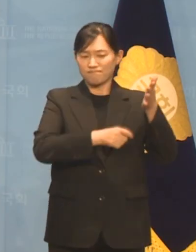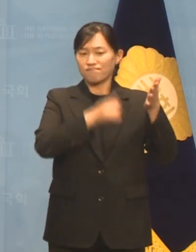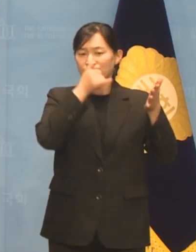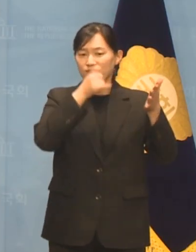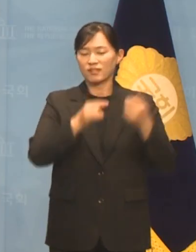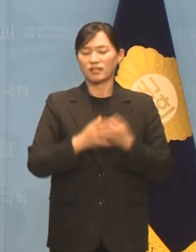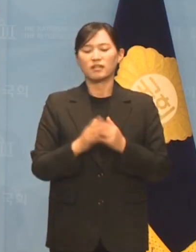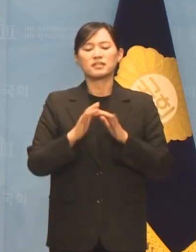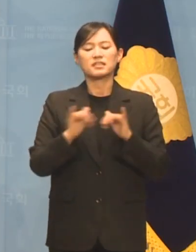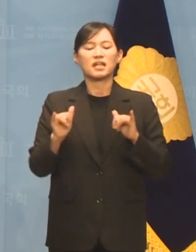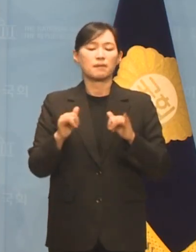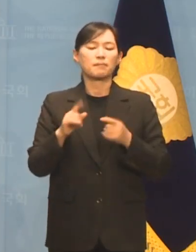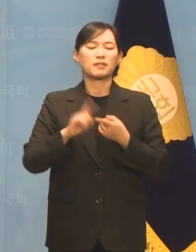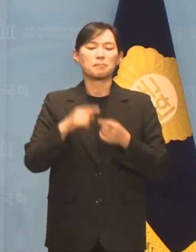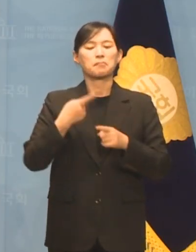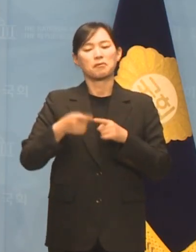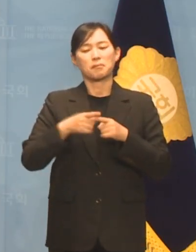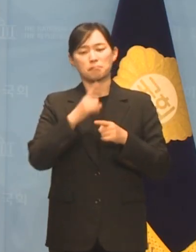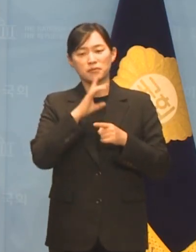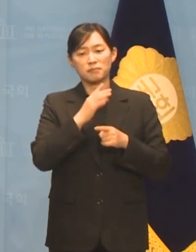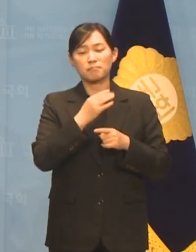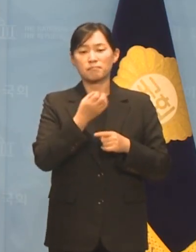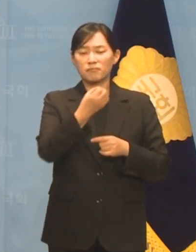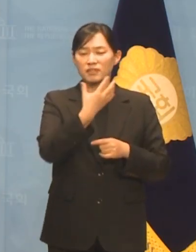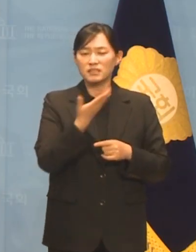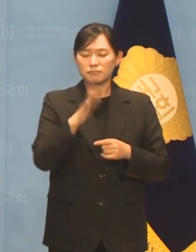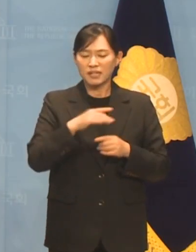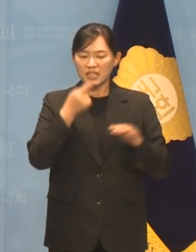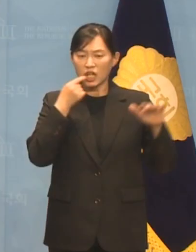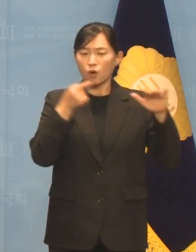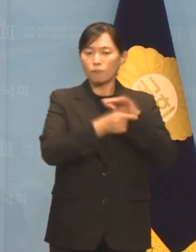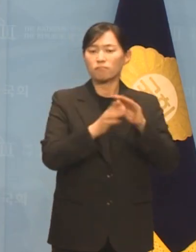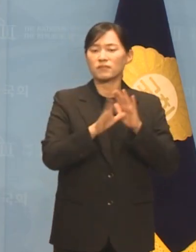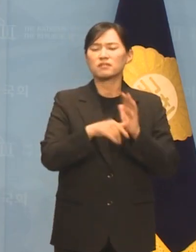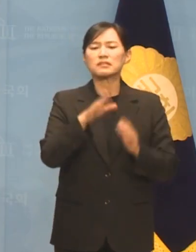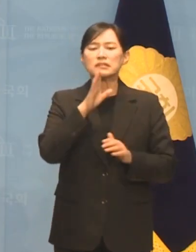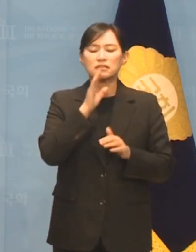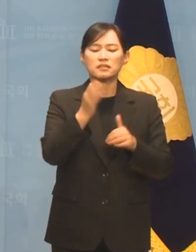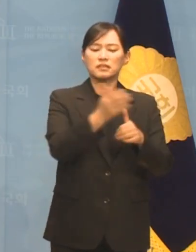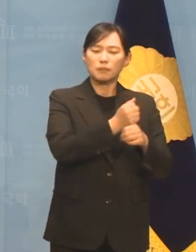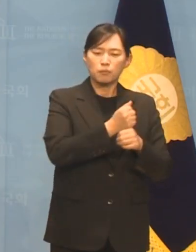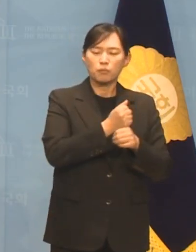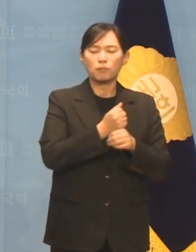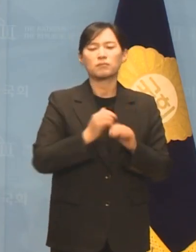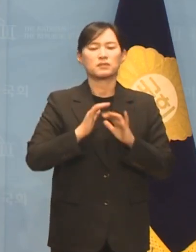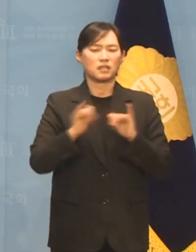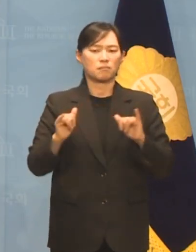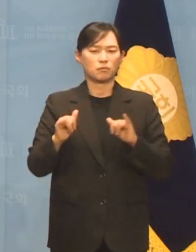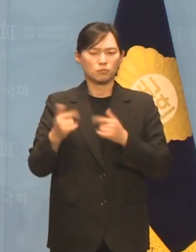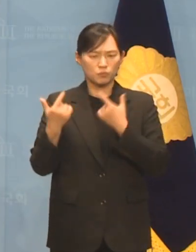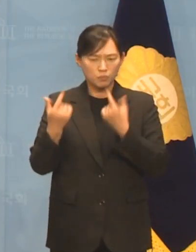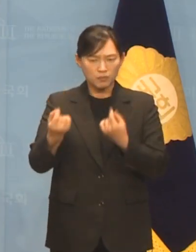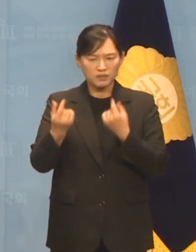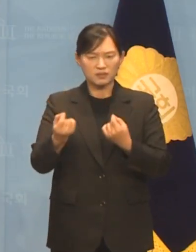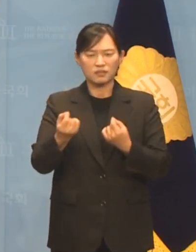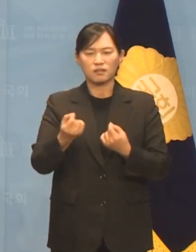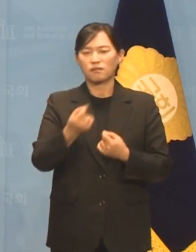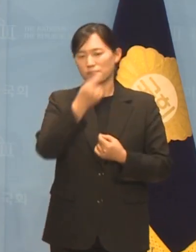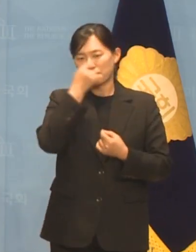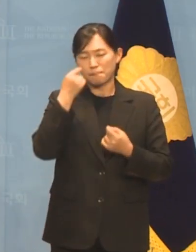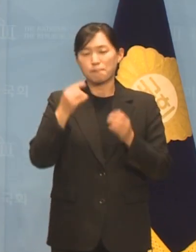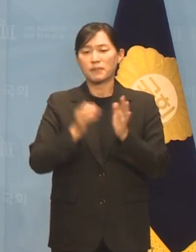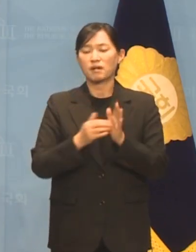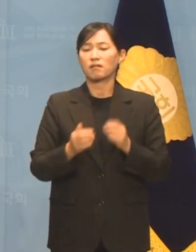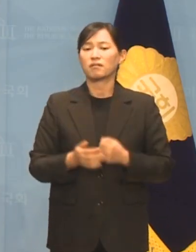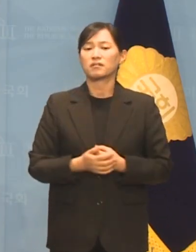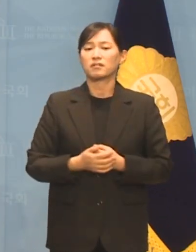단순한 인물평이라고 주장했지만 해당 명단은 계엄 당시 실제 체포 대상과 상당 부분이 일치하는 것으로 밝혀졌습니다.